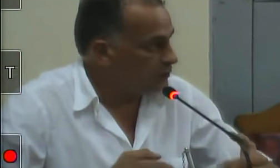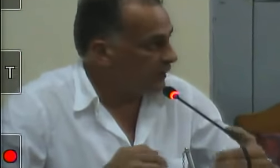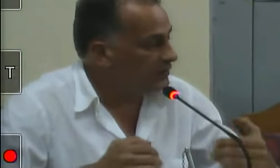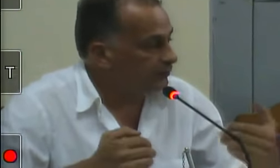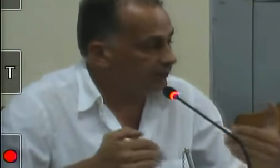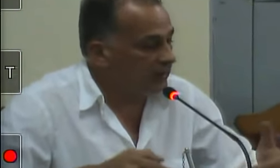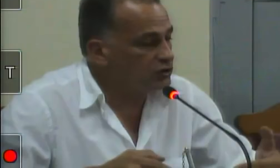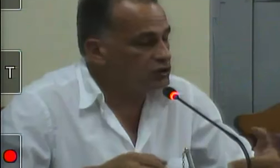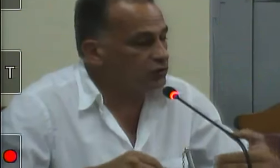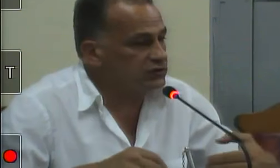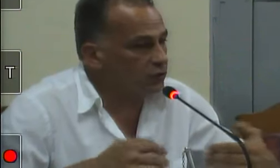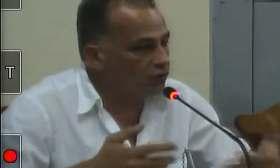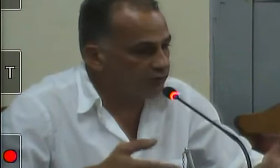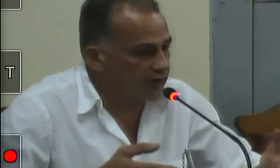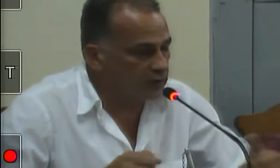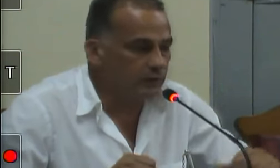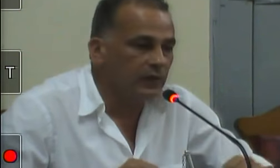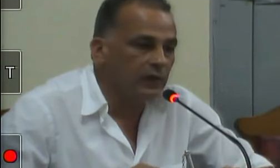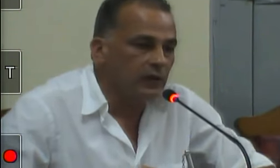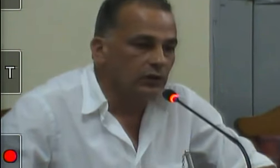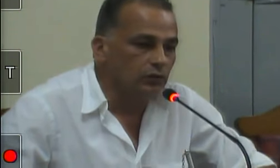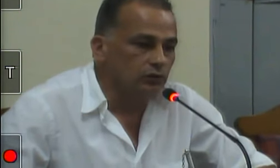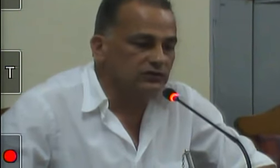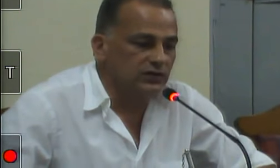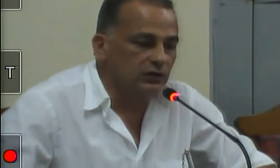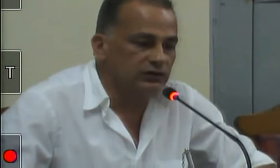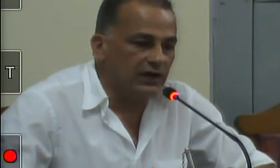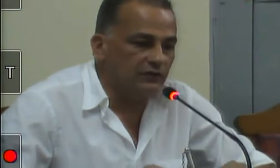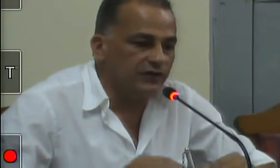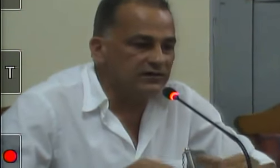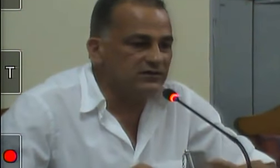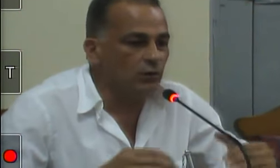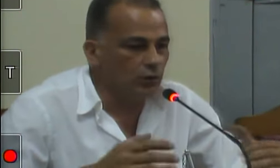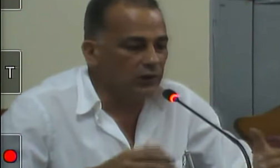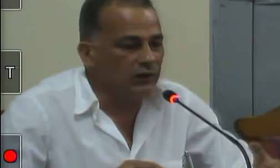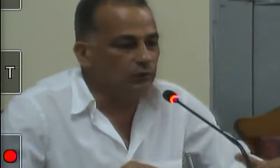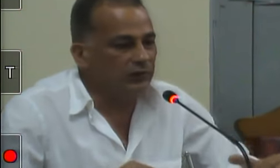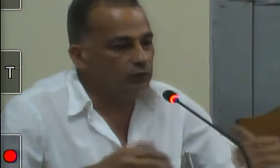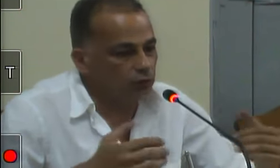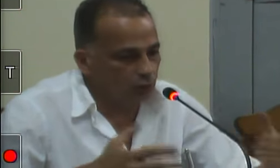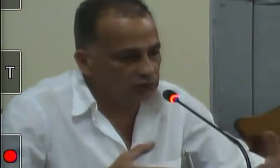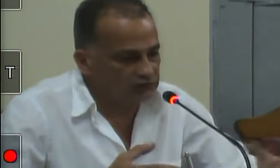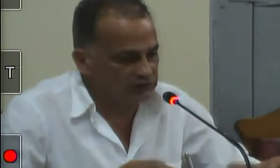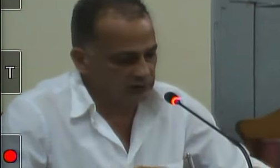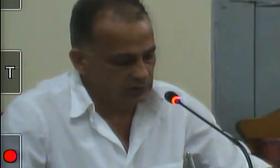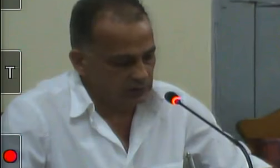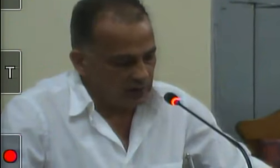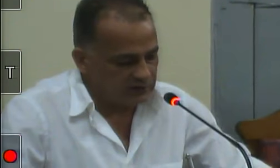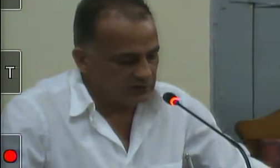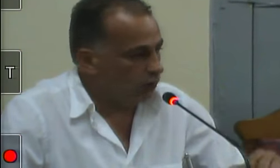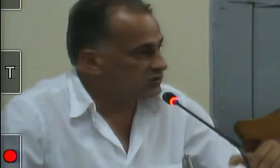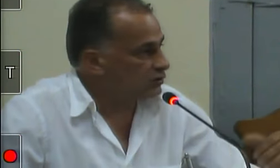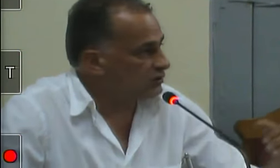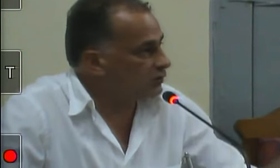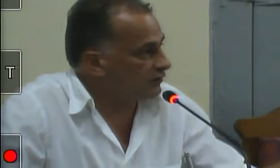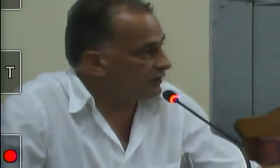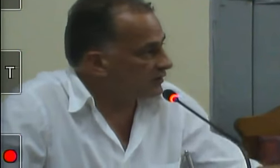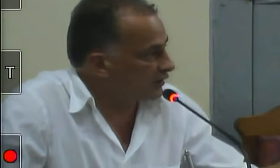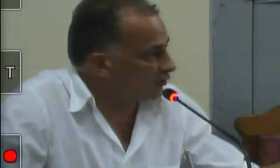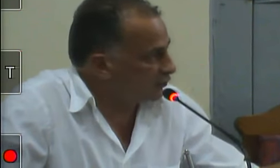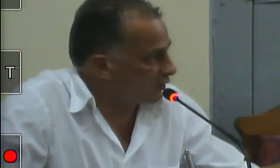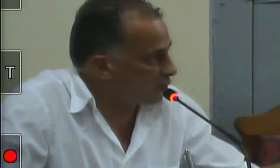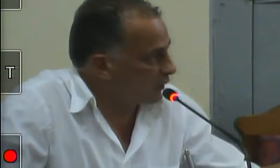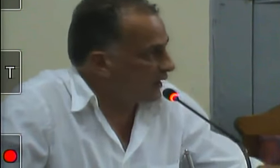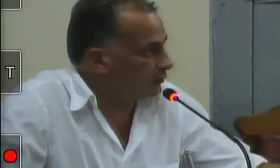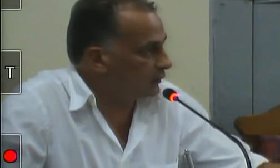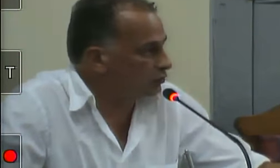onde permitiu esse convênio que o doutor Zé Rogério vem se colocando em todas as situações, uma vez até